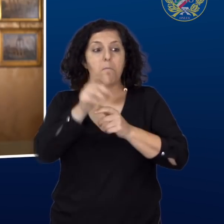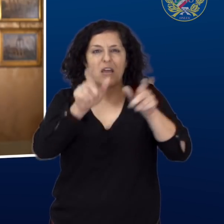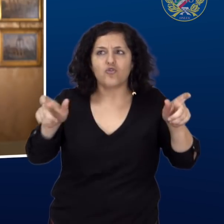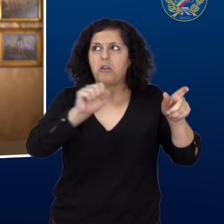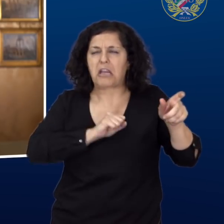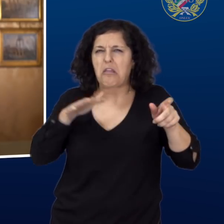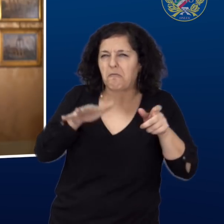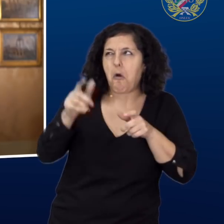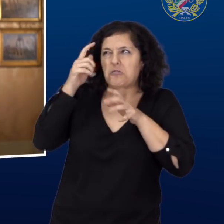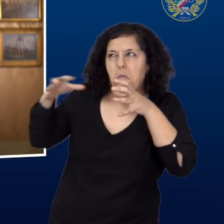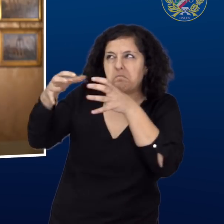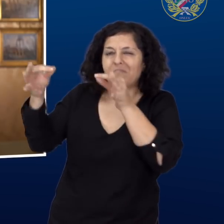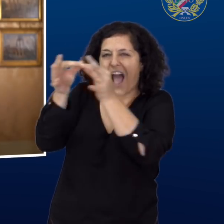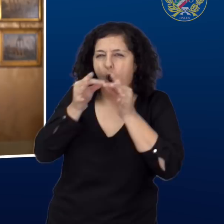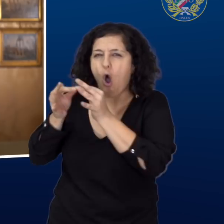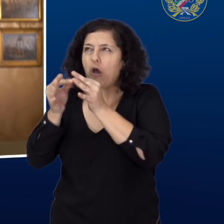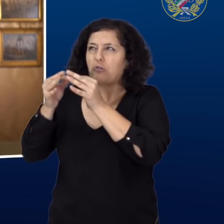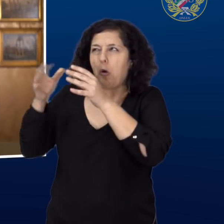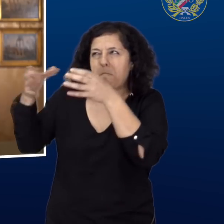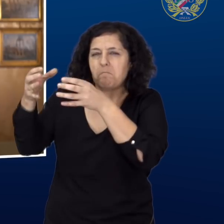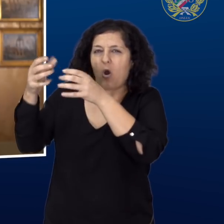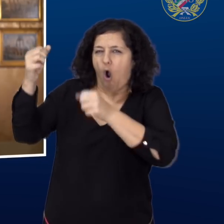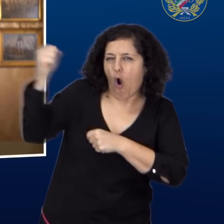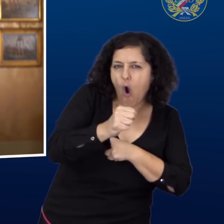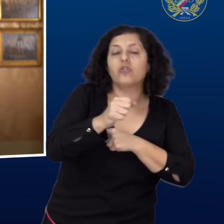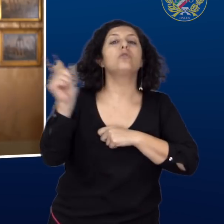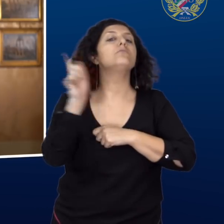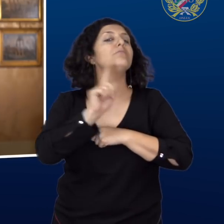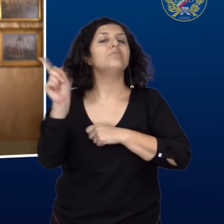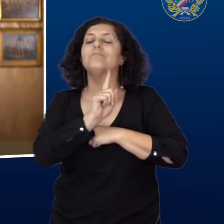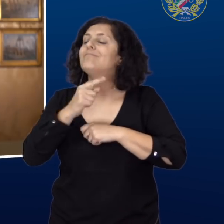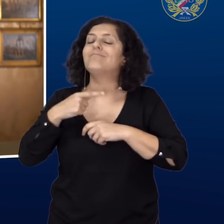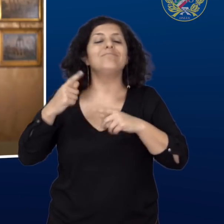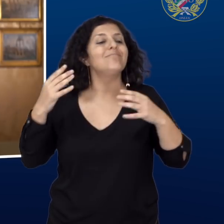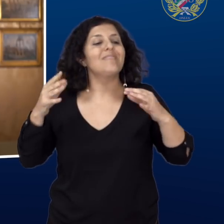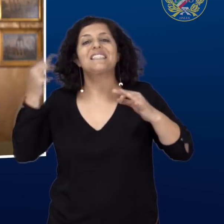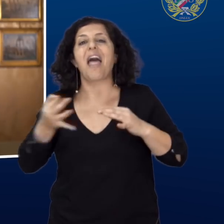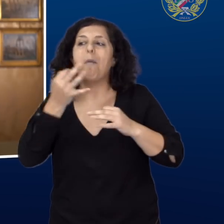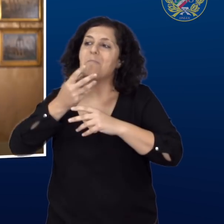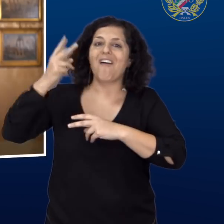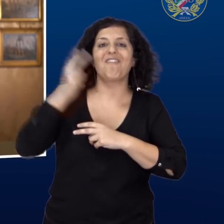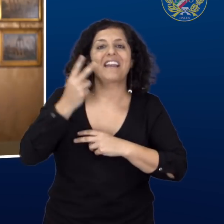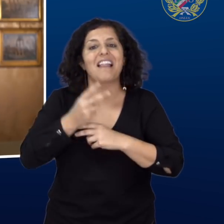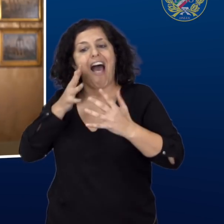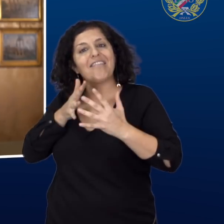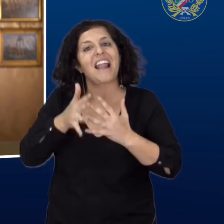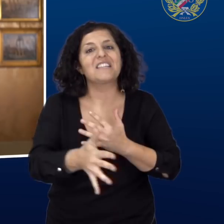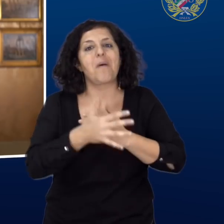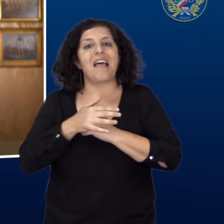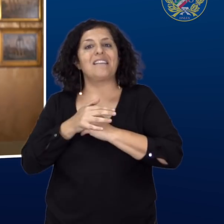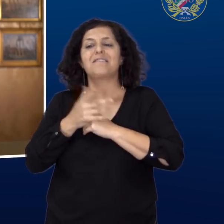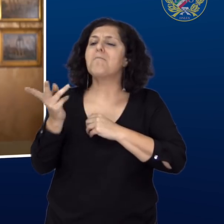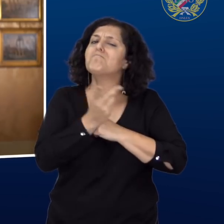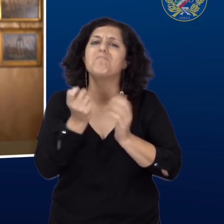della trasparenza, la linea della verità, decisi a non alimentare diffidenze, complottismi. La verità è l'antidoto più